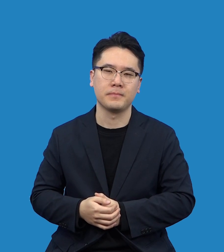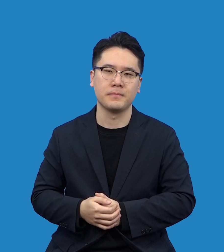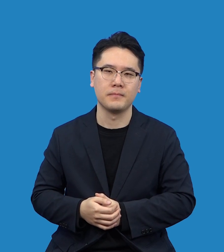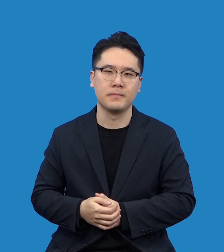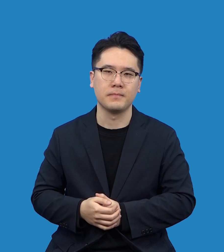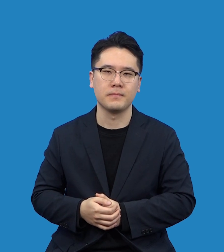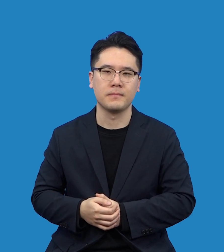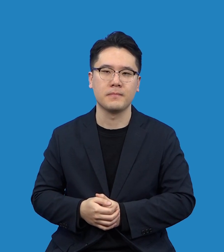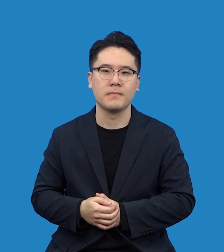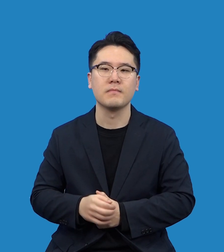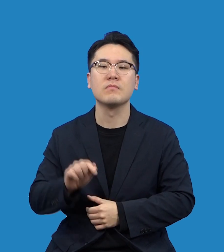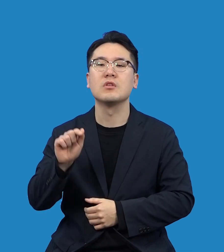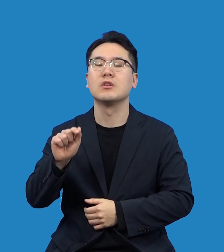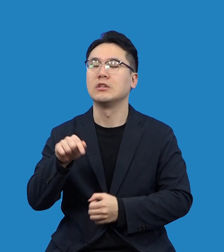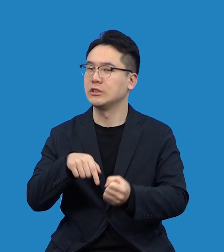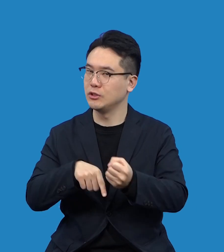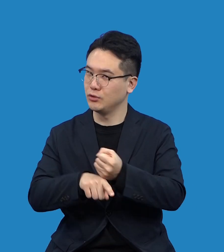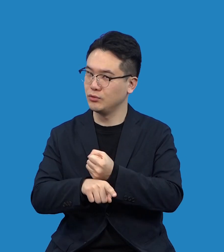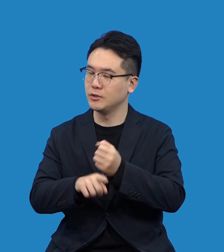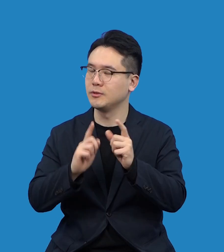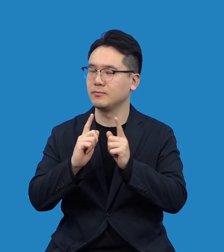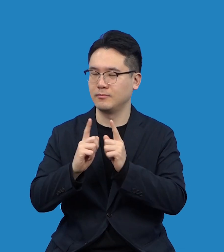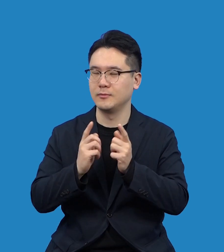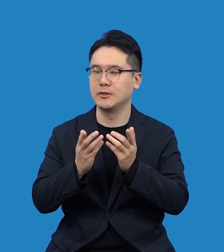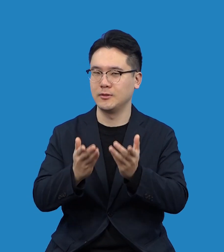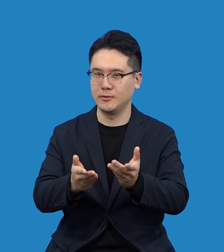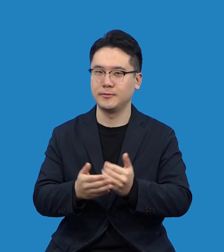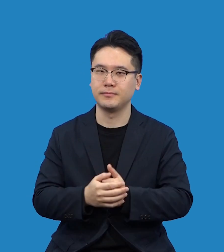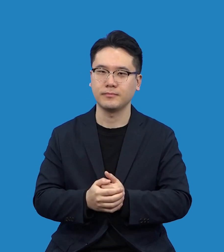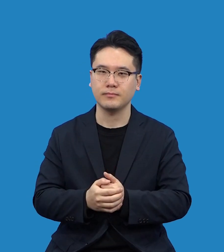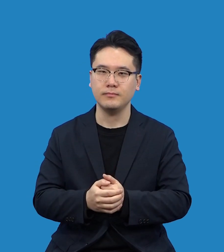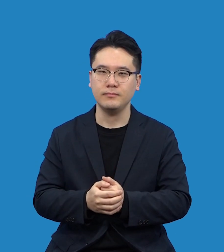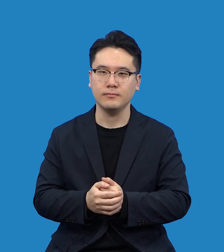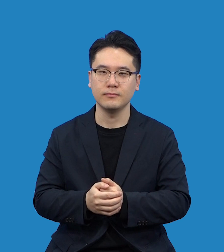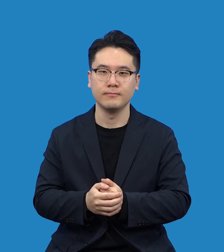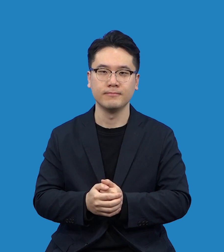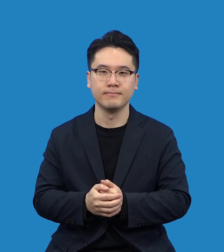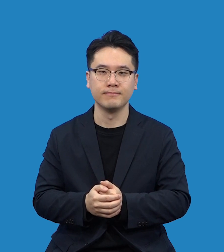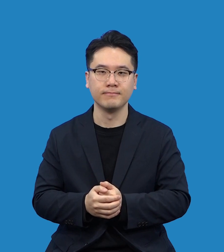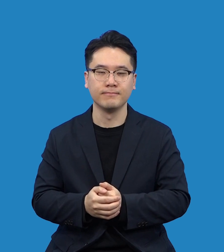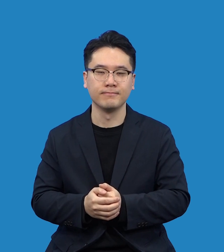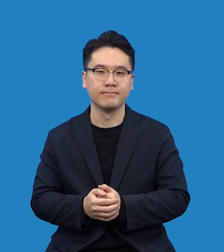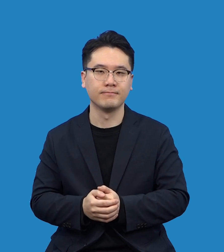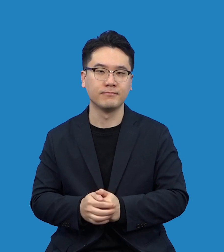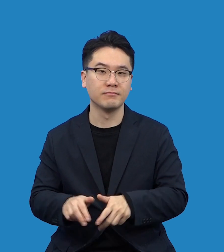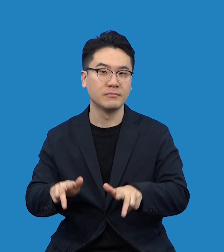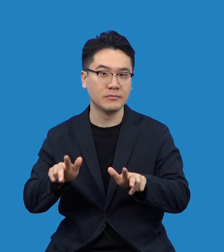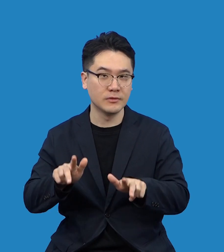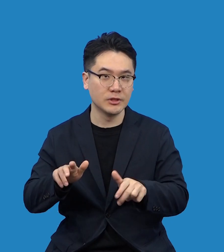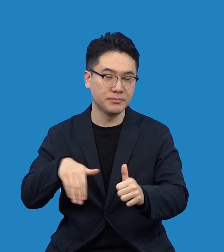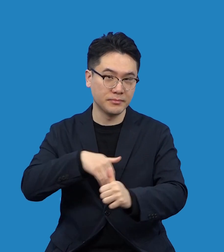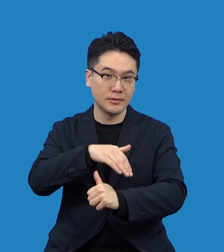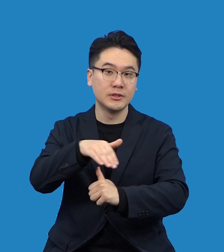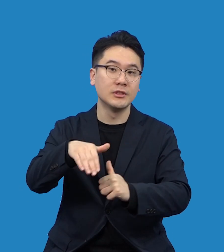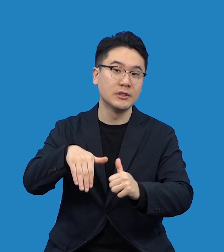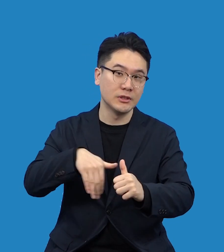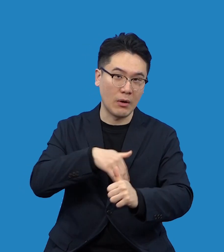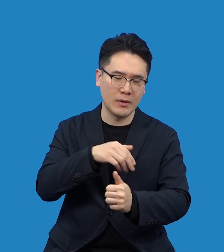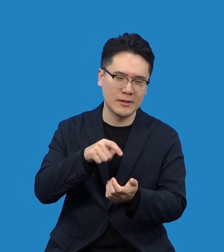이렇게 이유를 말하고 있습니다. 즉 비상한 상황에서 주고 있는